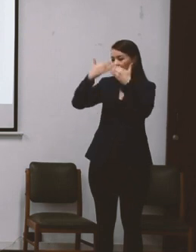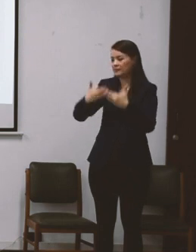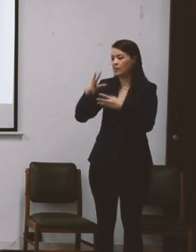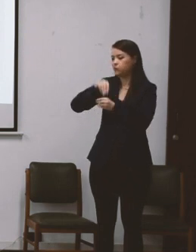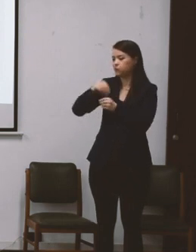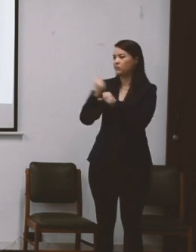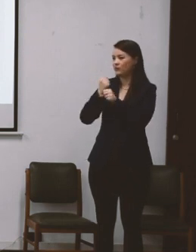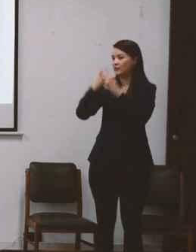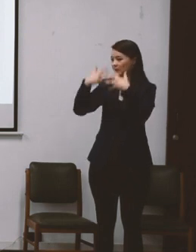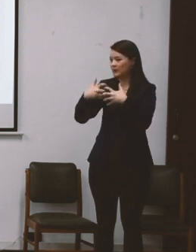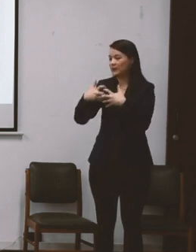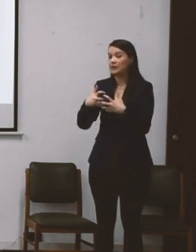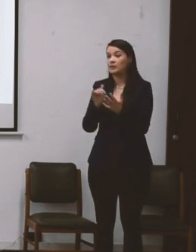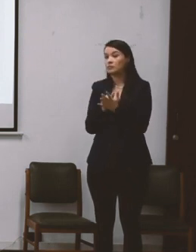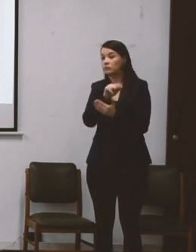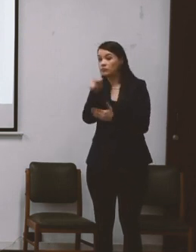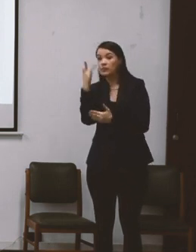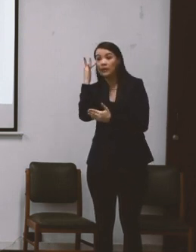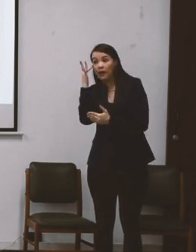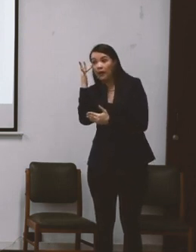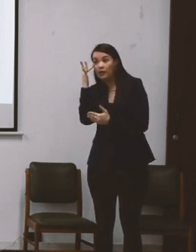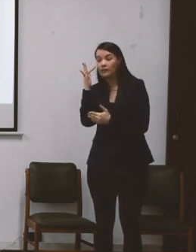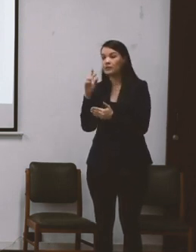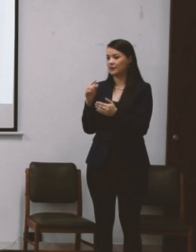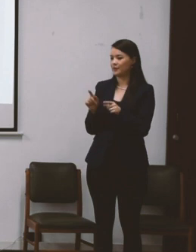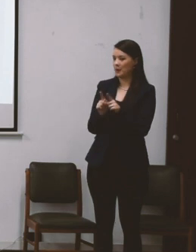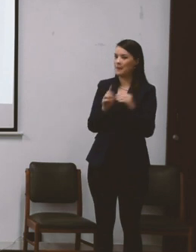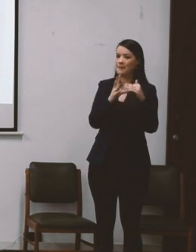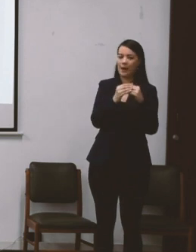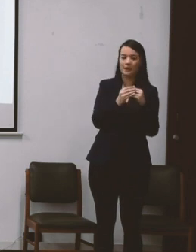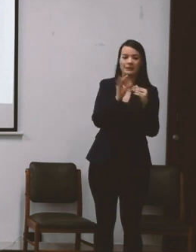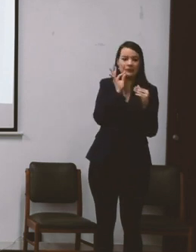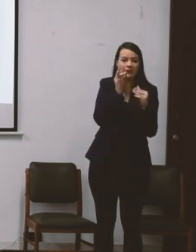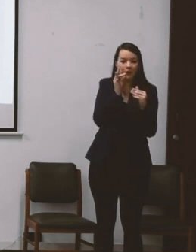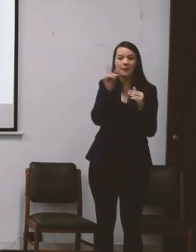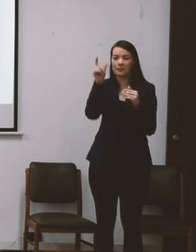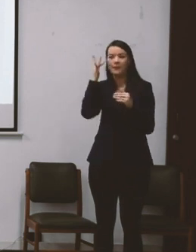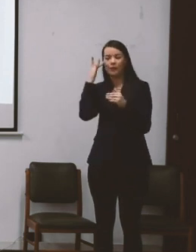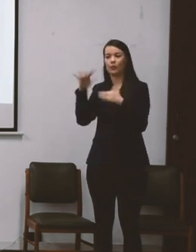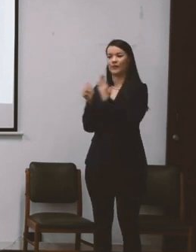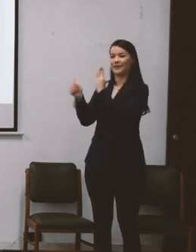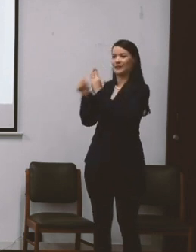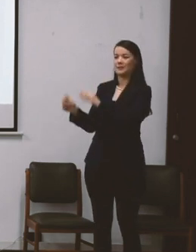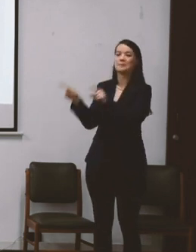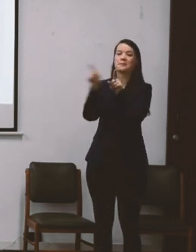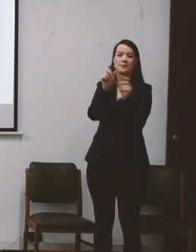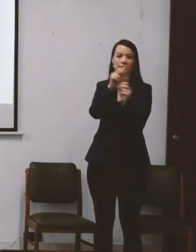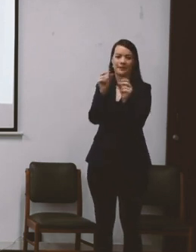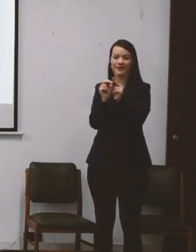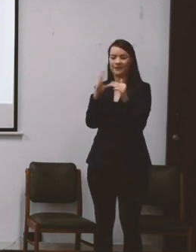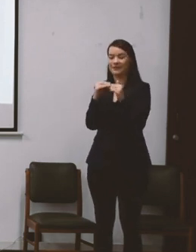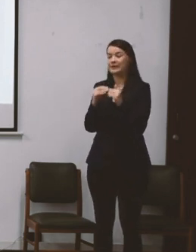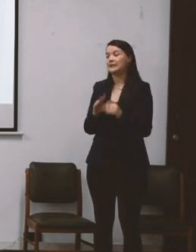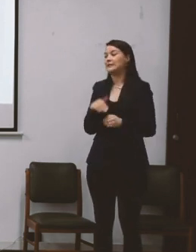discapacidad. Así que si eres Down, no solo eres bueno como el pan, sino también producto de la ecología inclusiva, aquella que